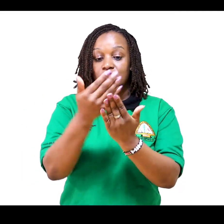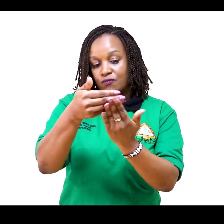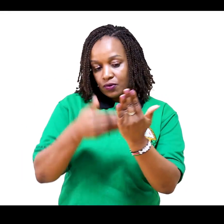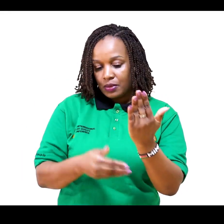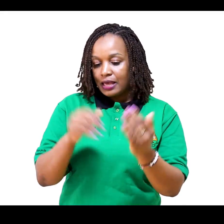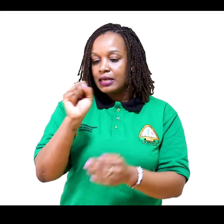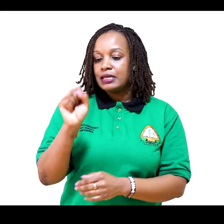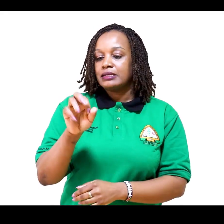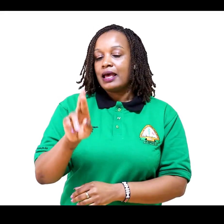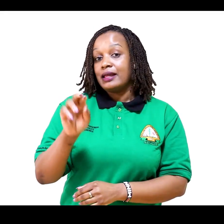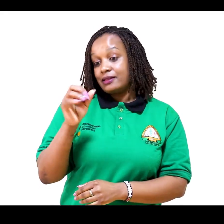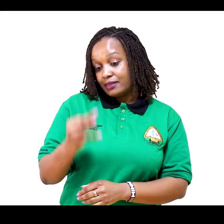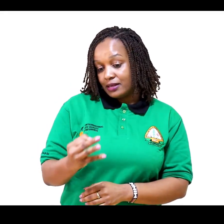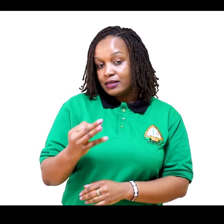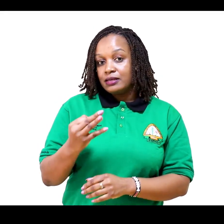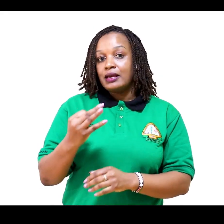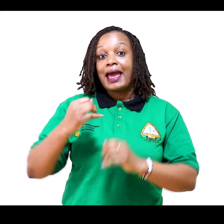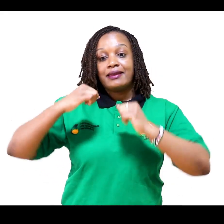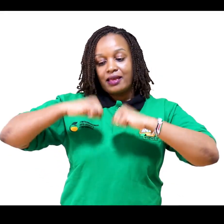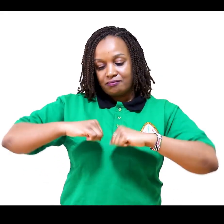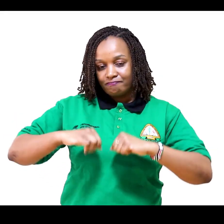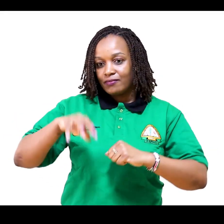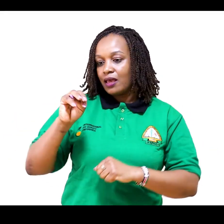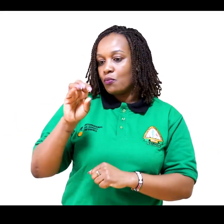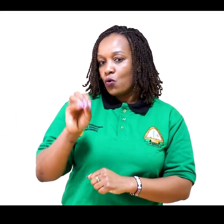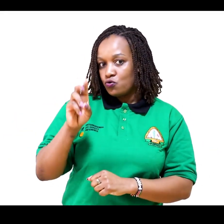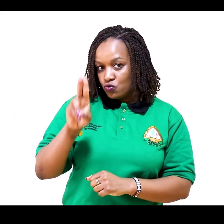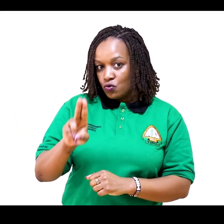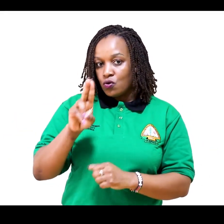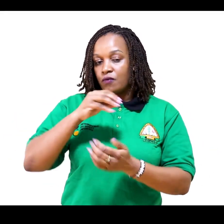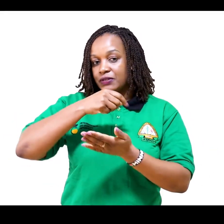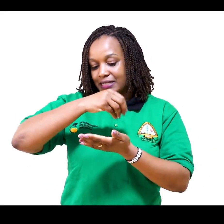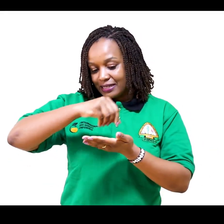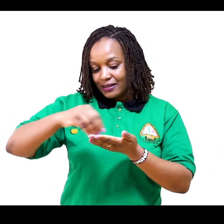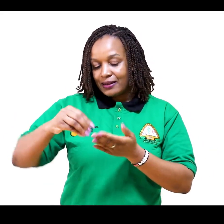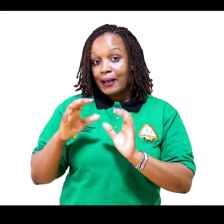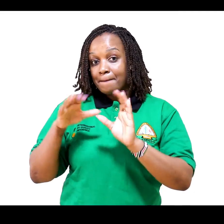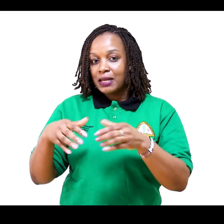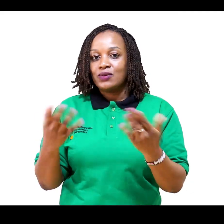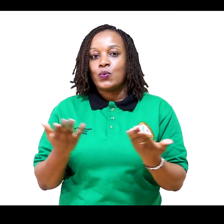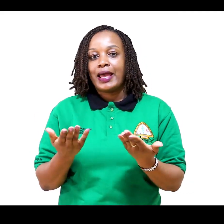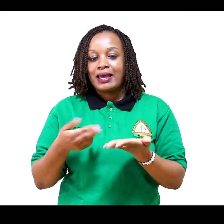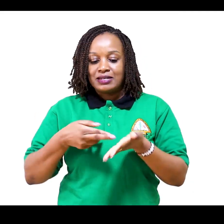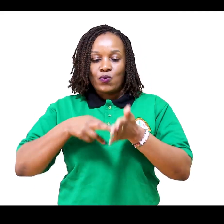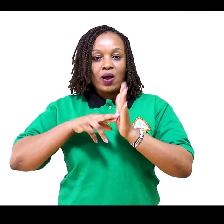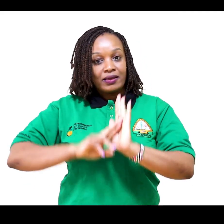ipasavyo ambayo ni SR3, na mkataba wa maelewano wa kampuni ya mbegu pale